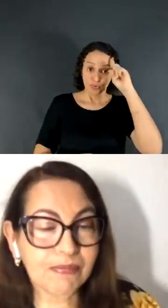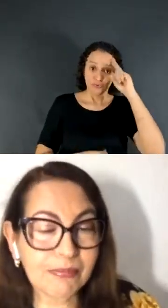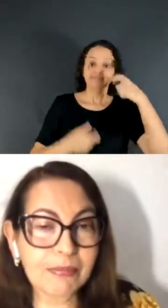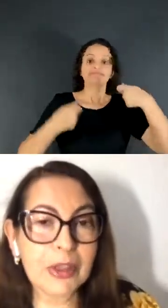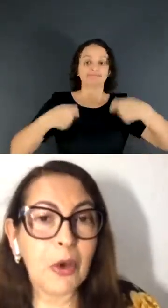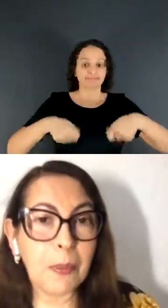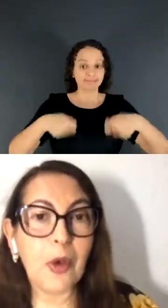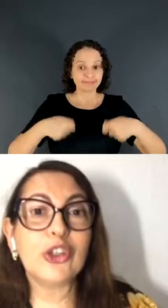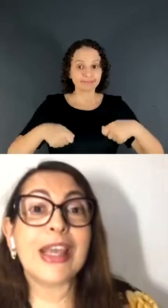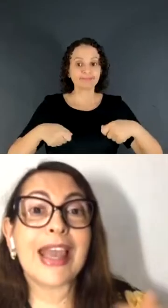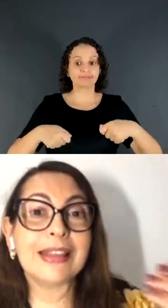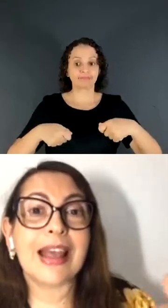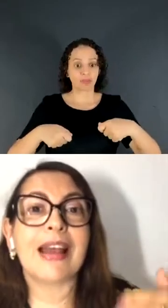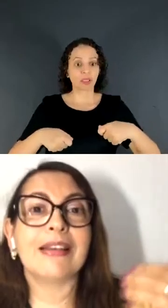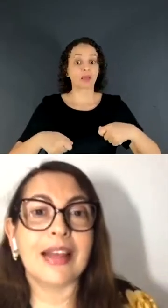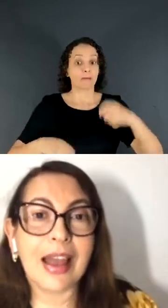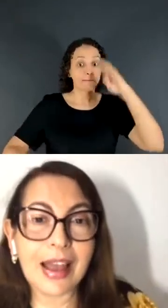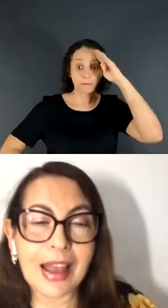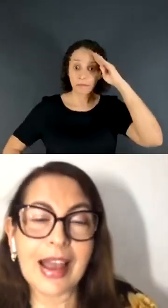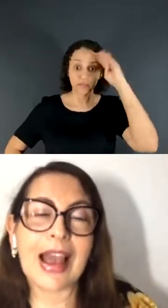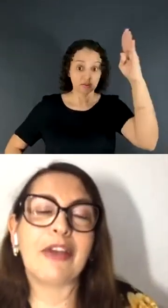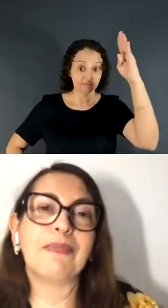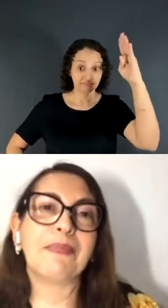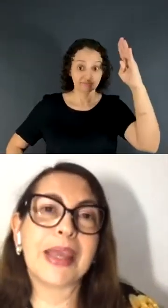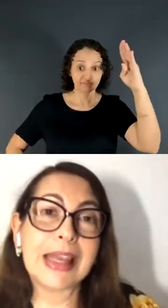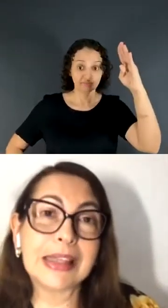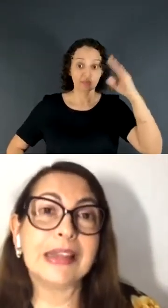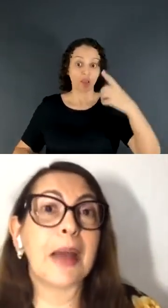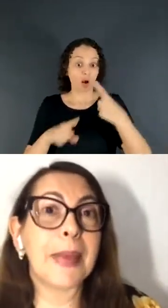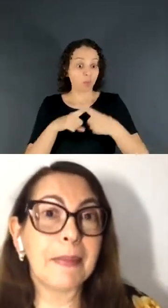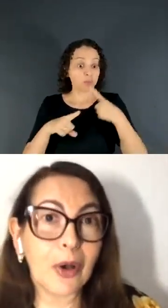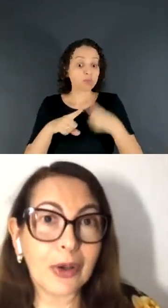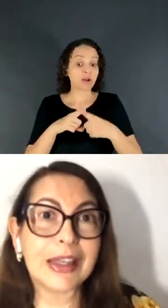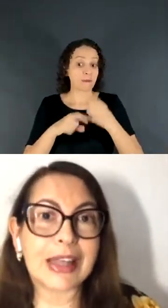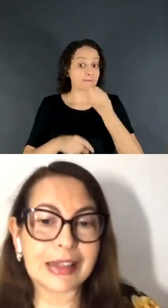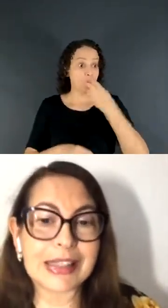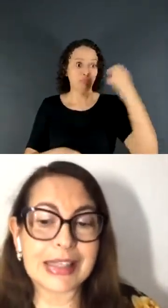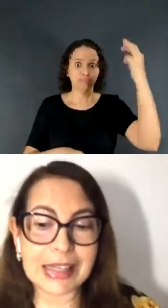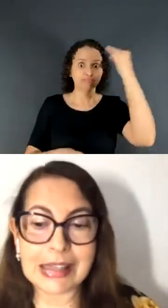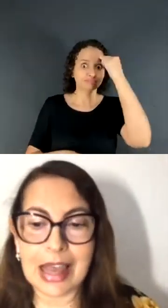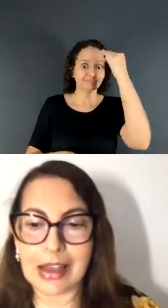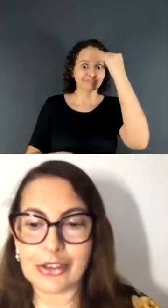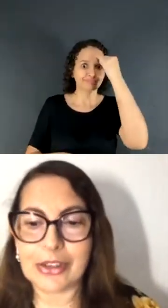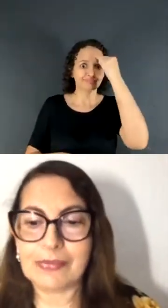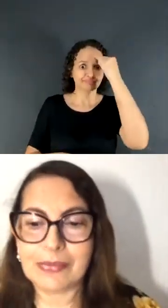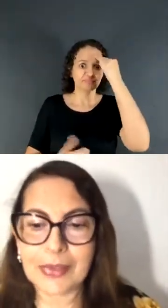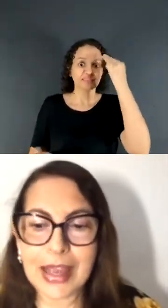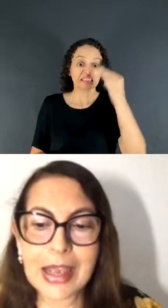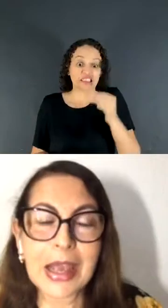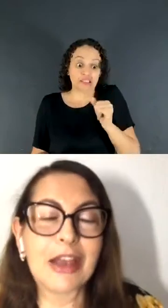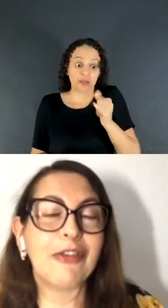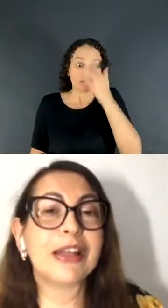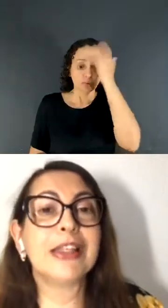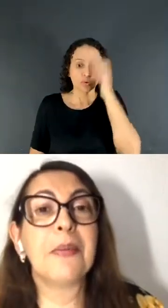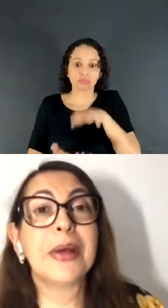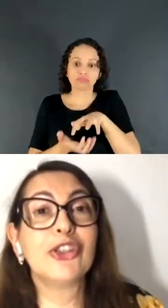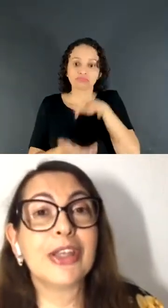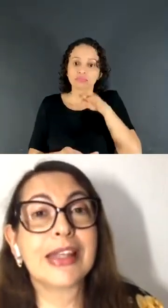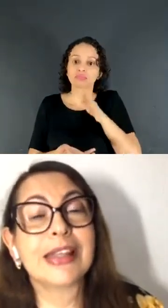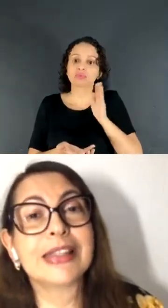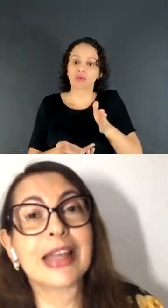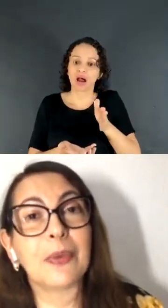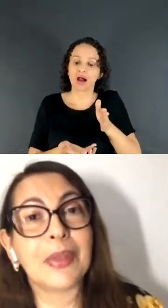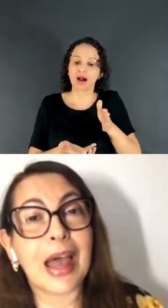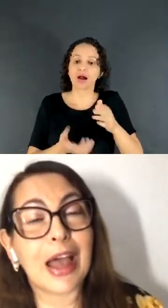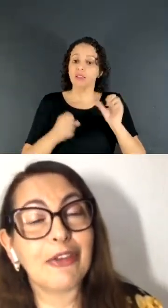evita ou pode retardar a perda da memória na terceira idade, né? Fazer